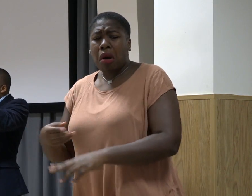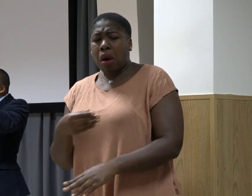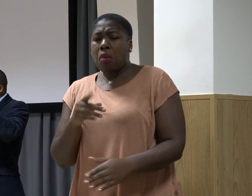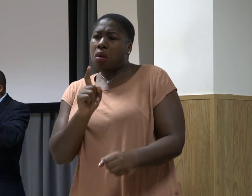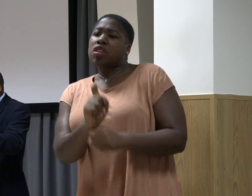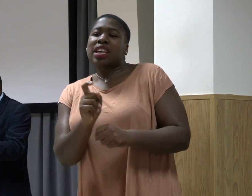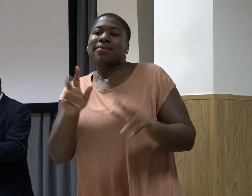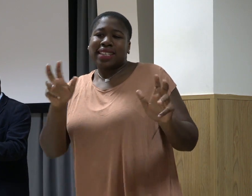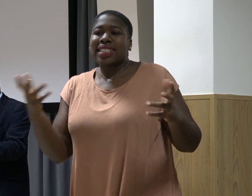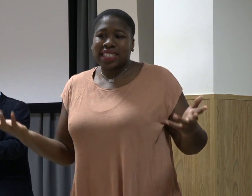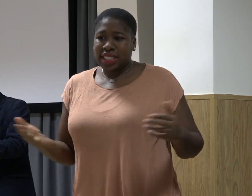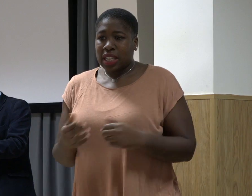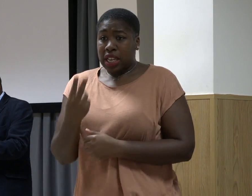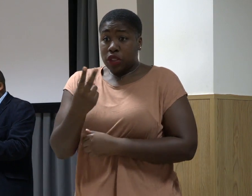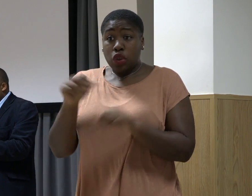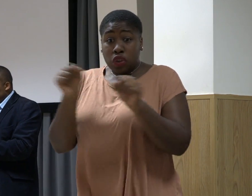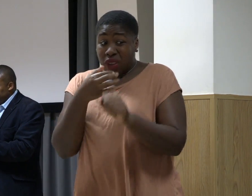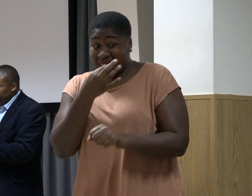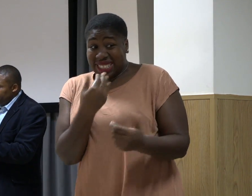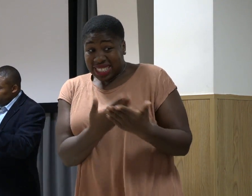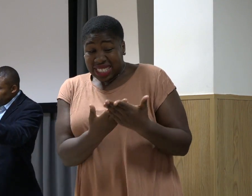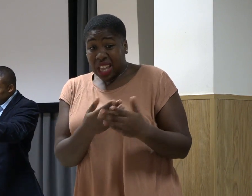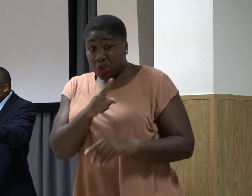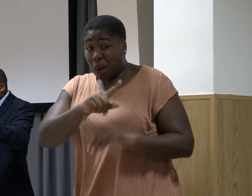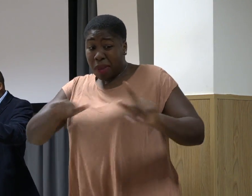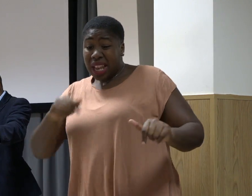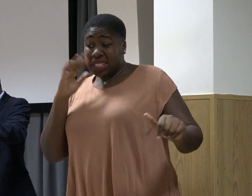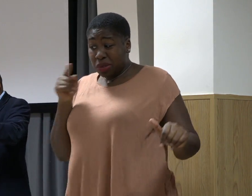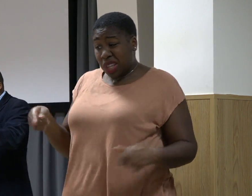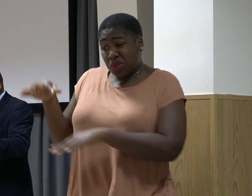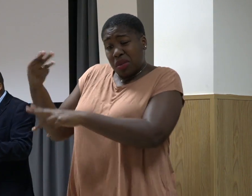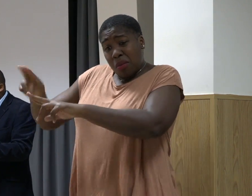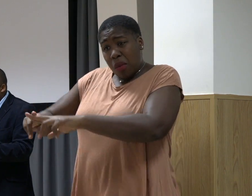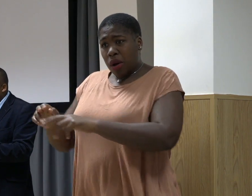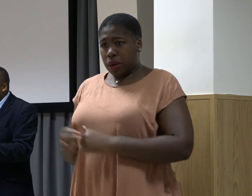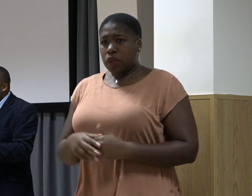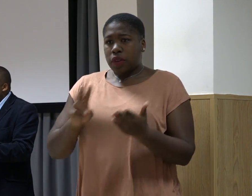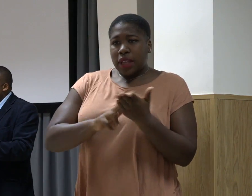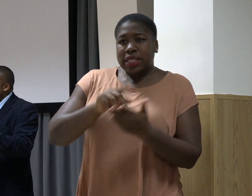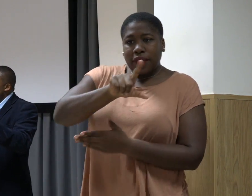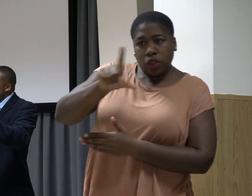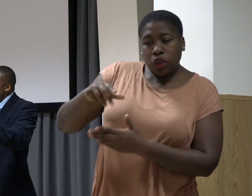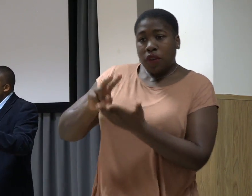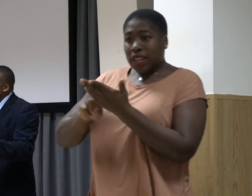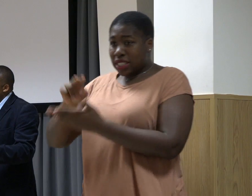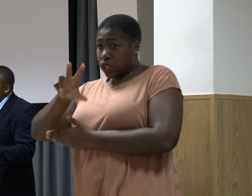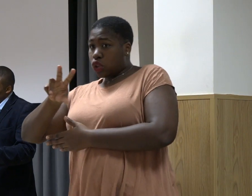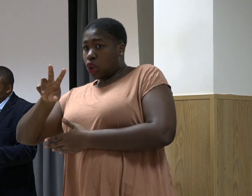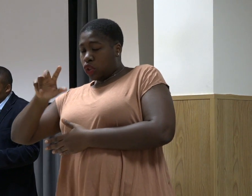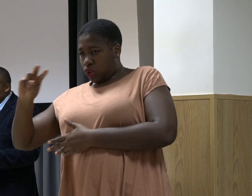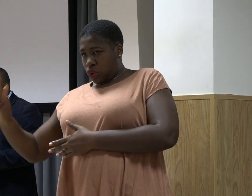à quelques versets d'intervalle. Marthe au verset 22 et Marie au verset 32. Seigneur, si tu avais été